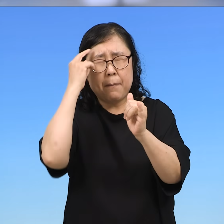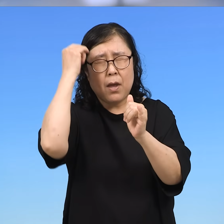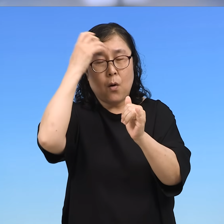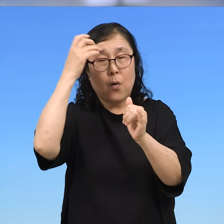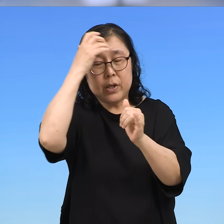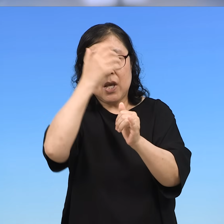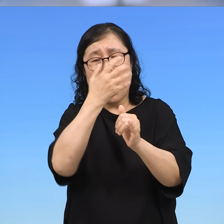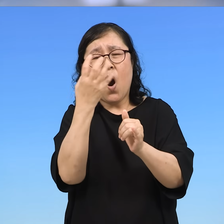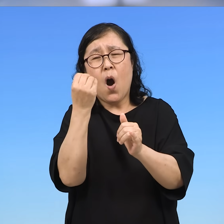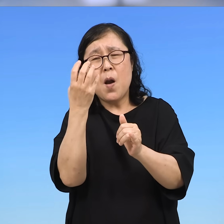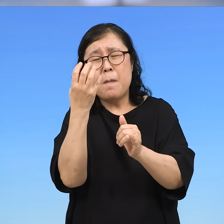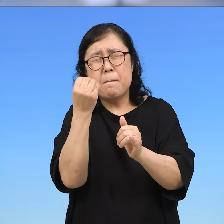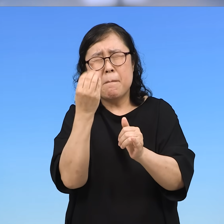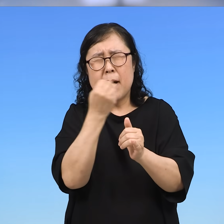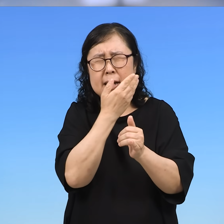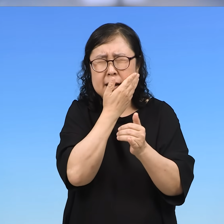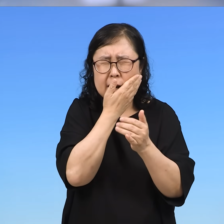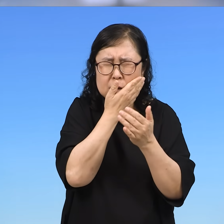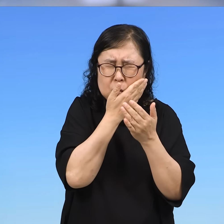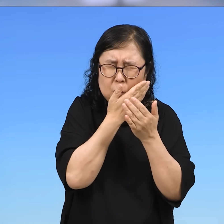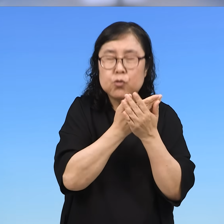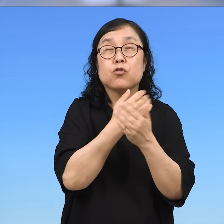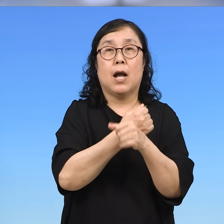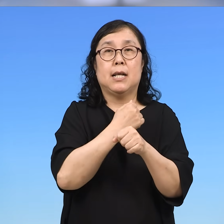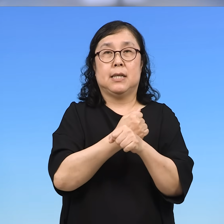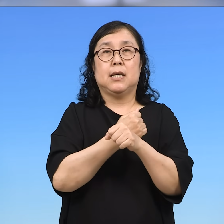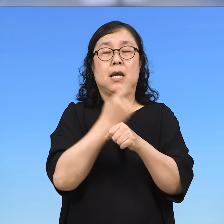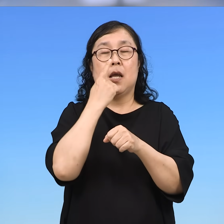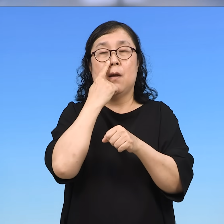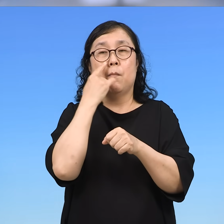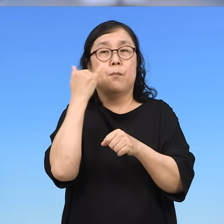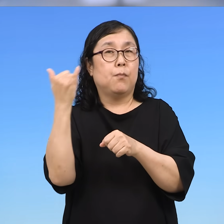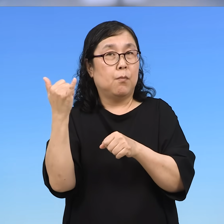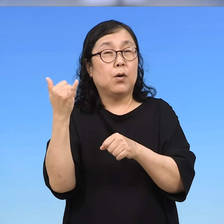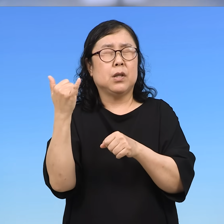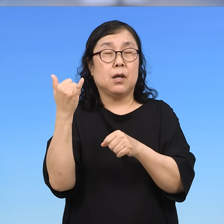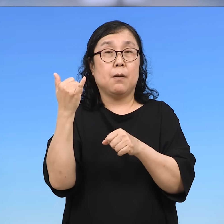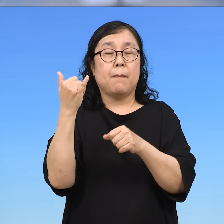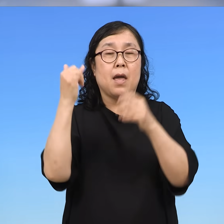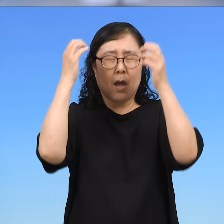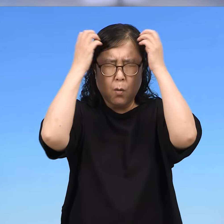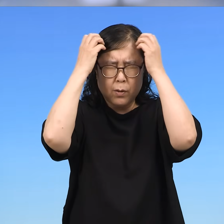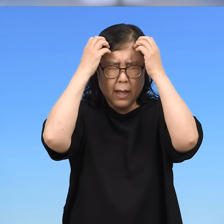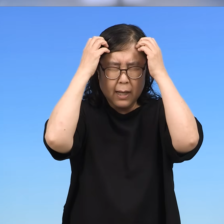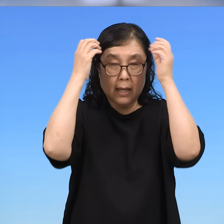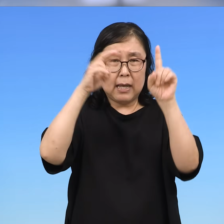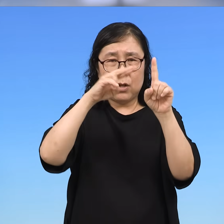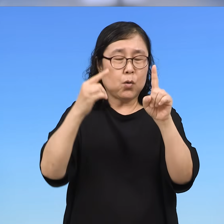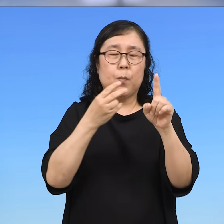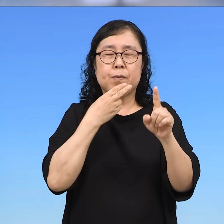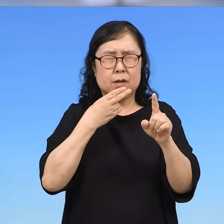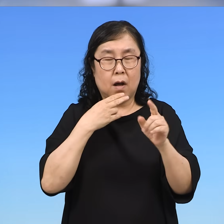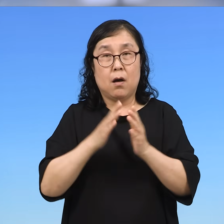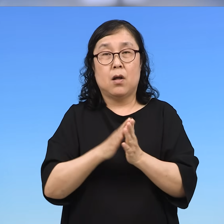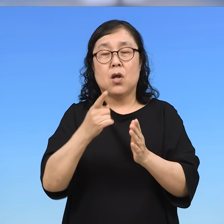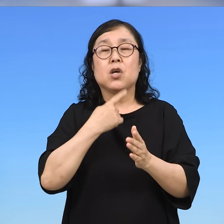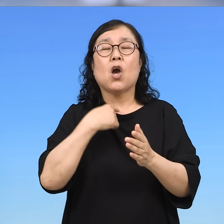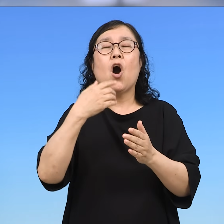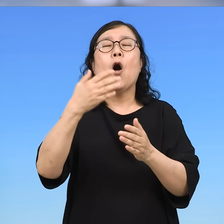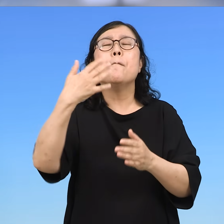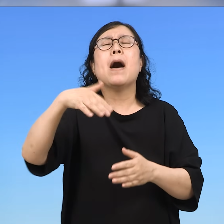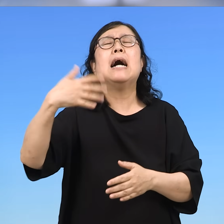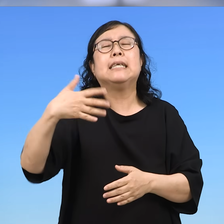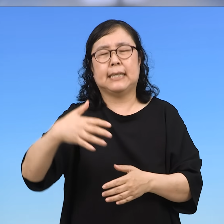얼마나 귀중한지, 엄마 아빠가 고생하는 그 모든 고생이 하나도 고생이 아니야. 너 안